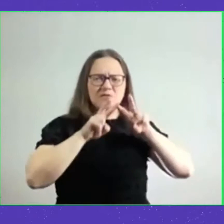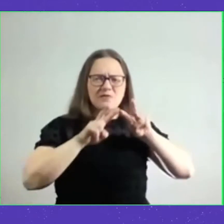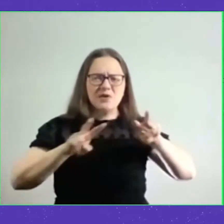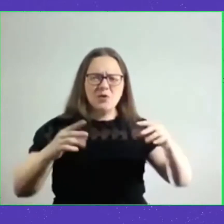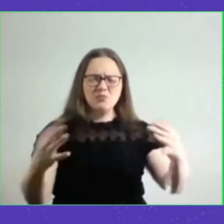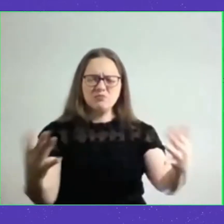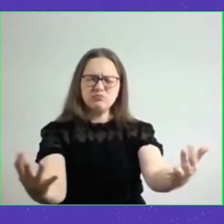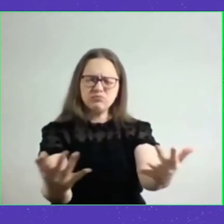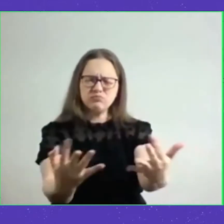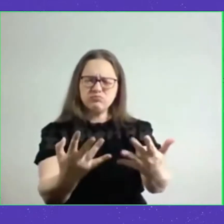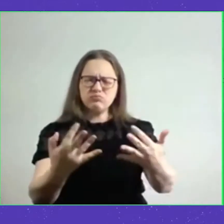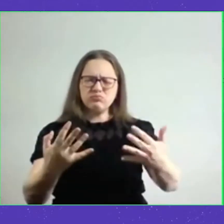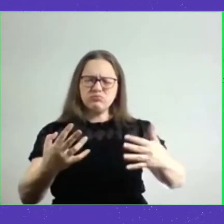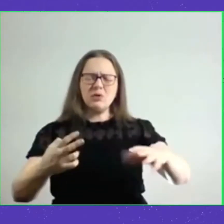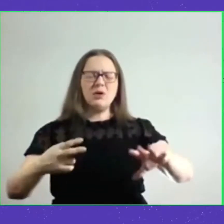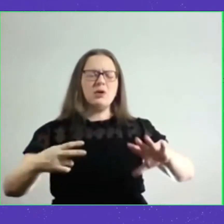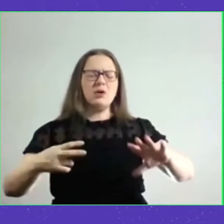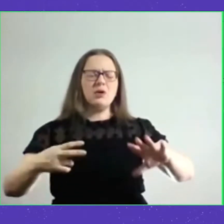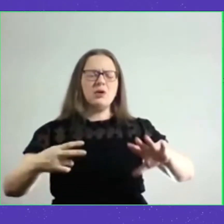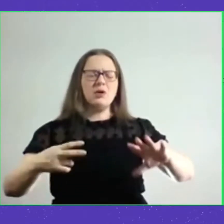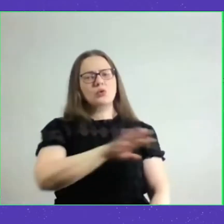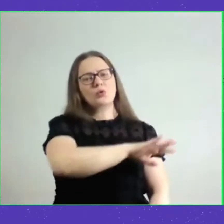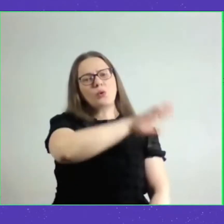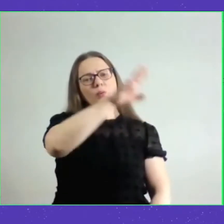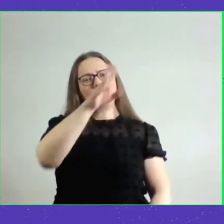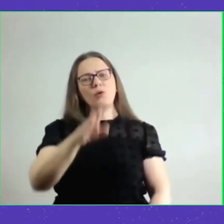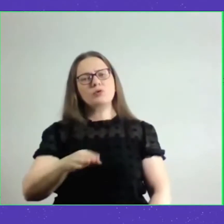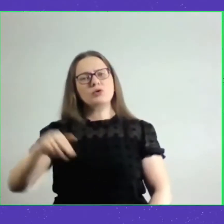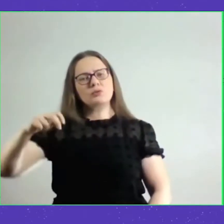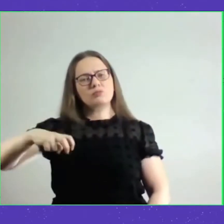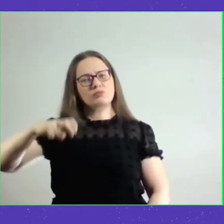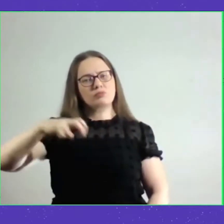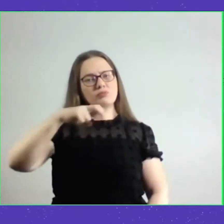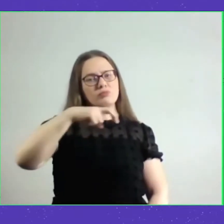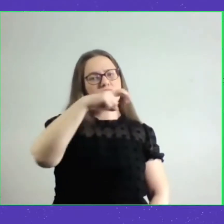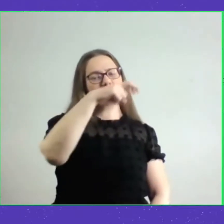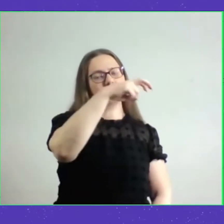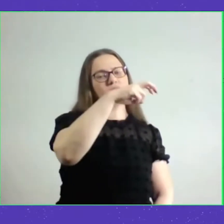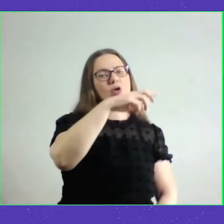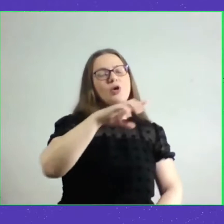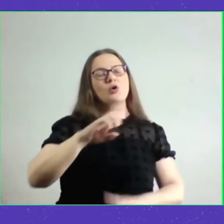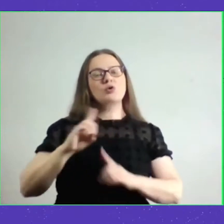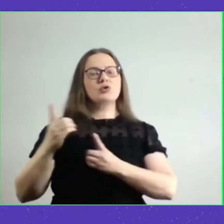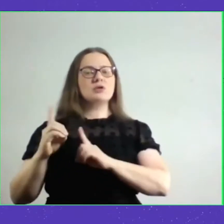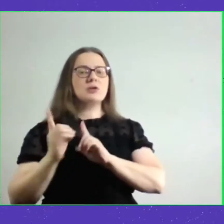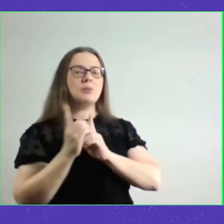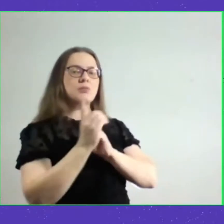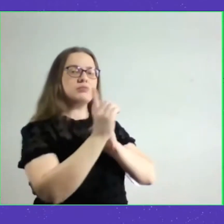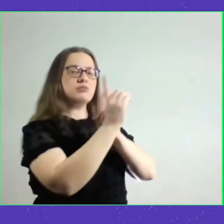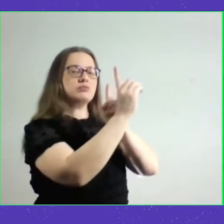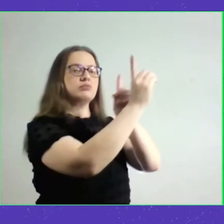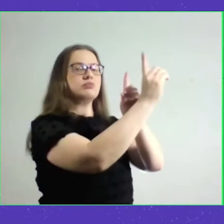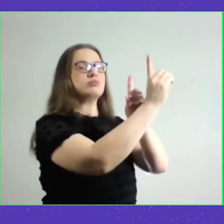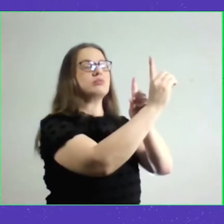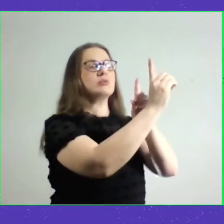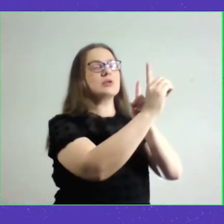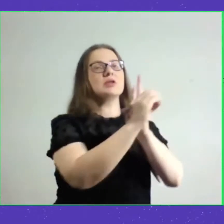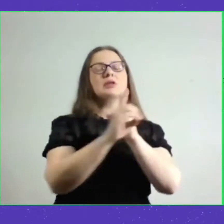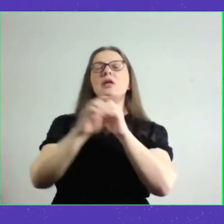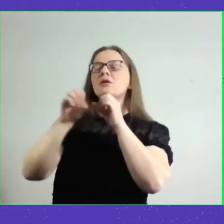se assentasse, aproximaram-se os seus discípulos. E ele passou a ensiná-los e assim por diante. Muito